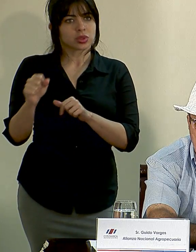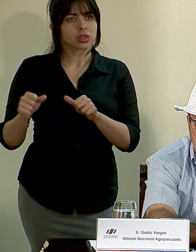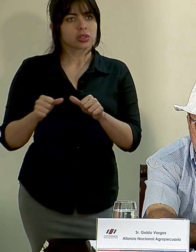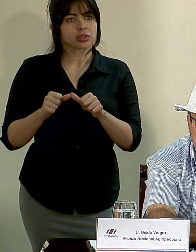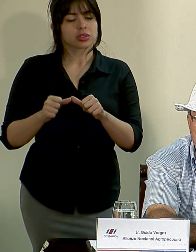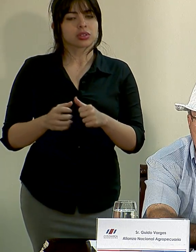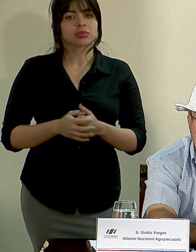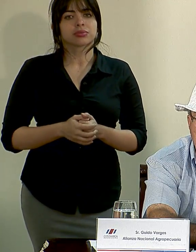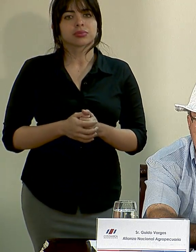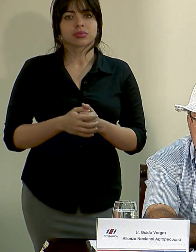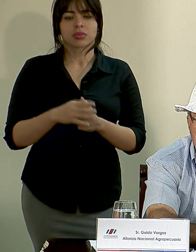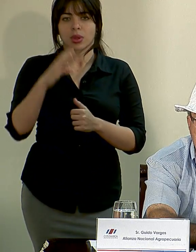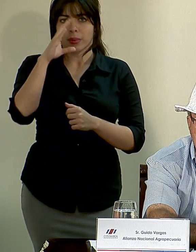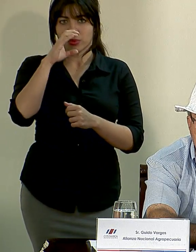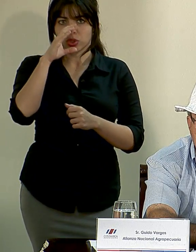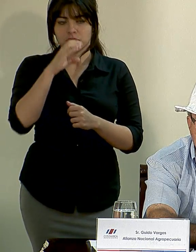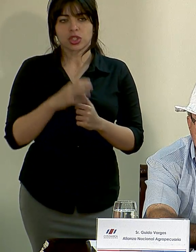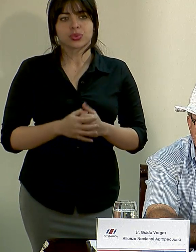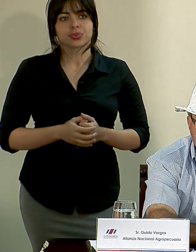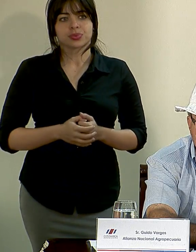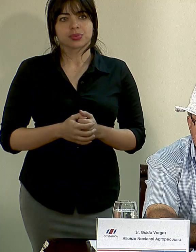sector porcino.